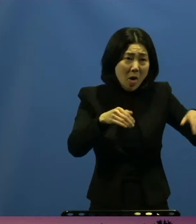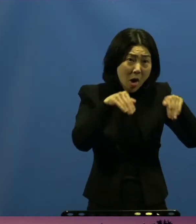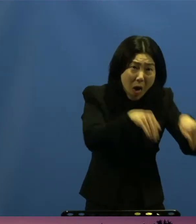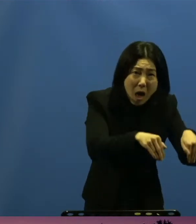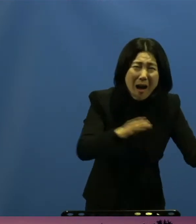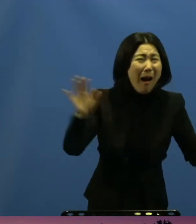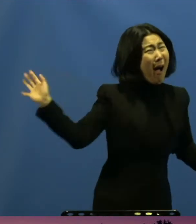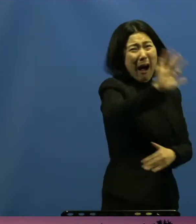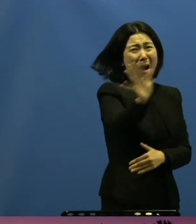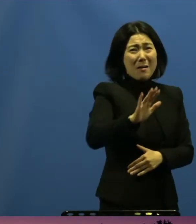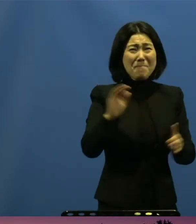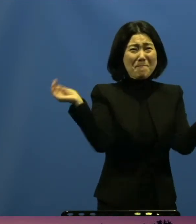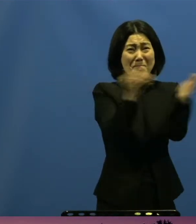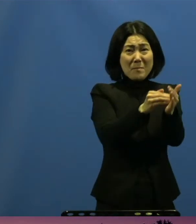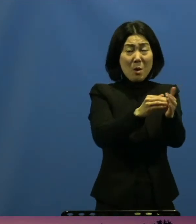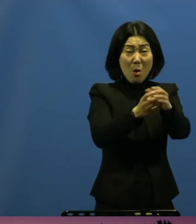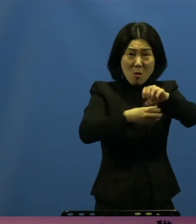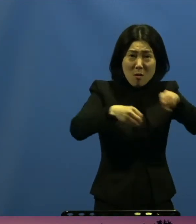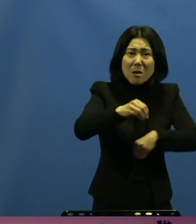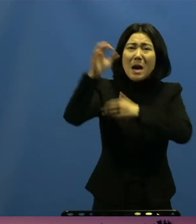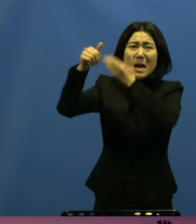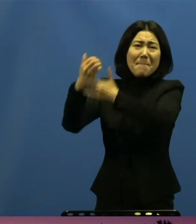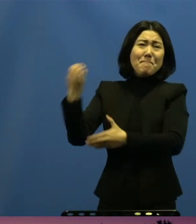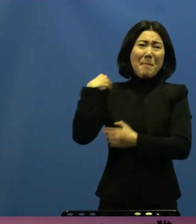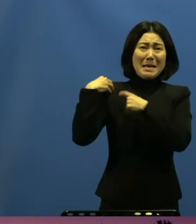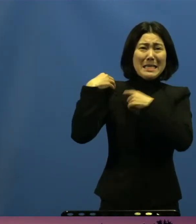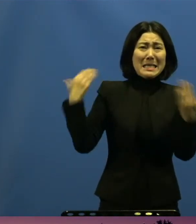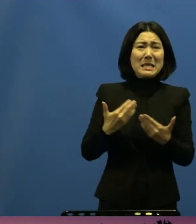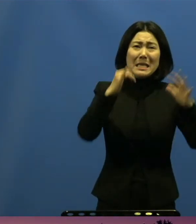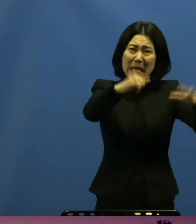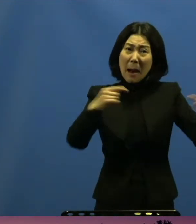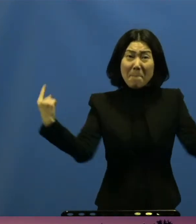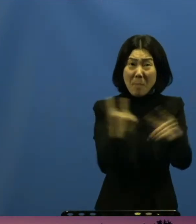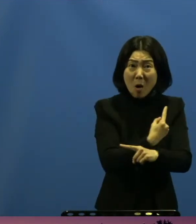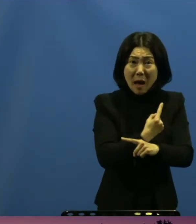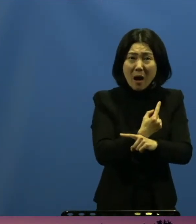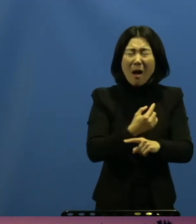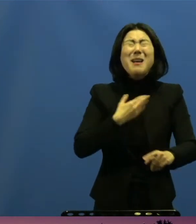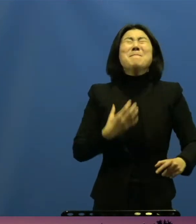하시고 세상을 변화시키는 주역들이 되게 하여 주시옵소서.